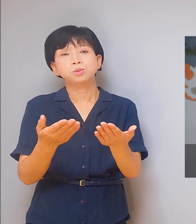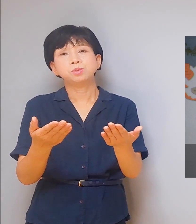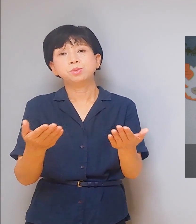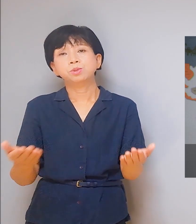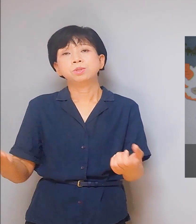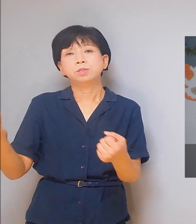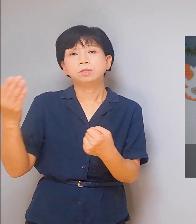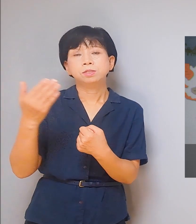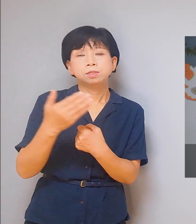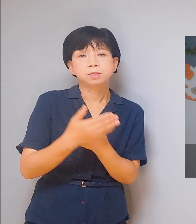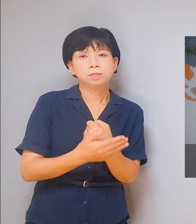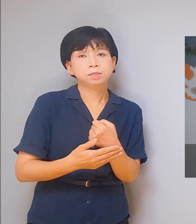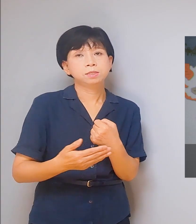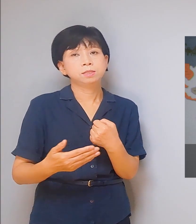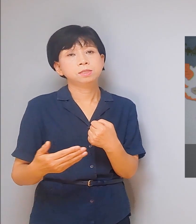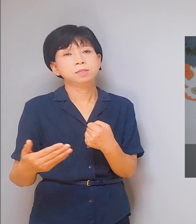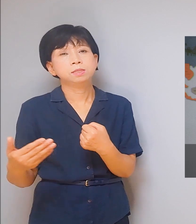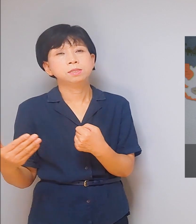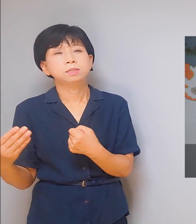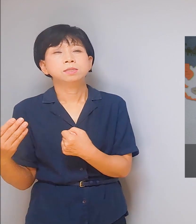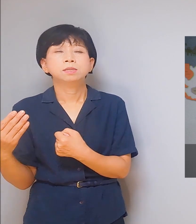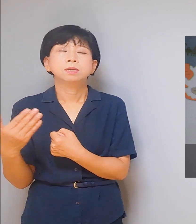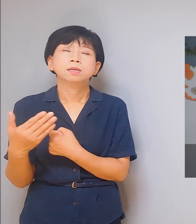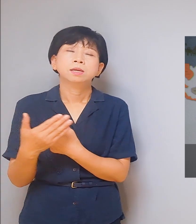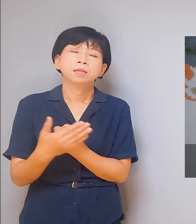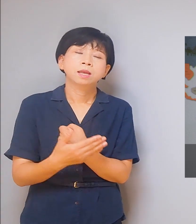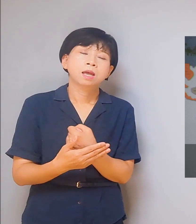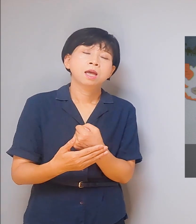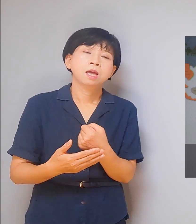값없이 주는